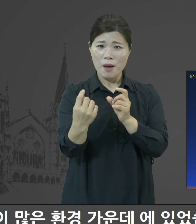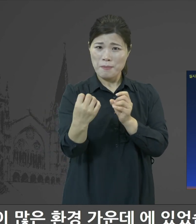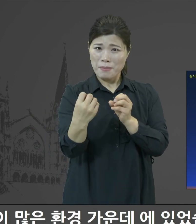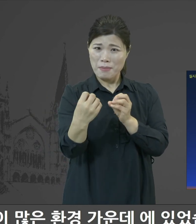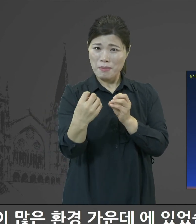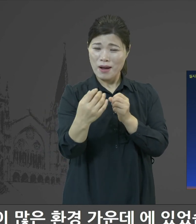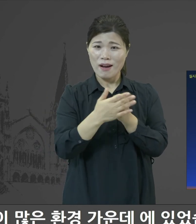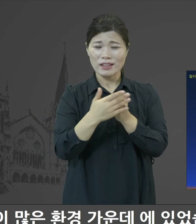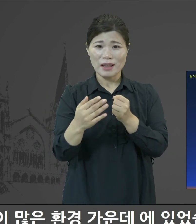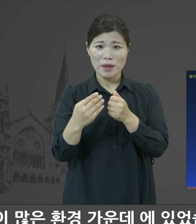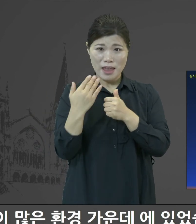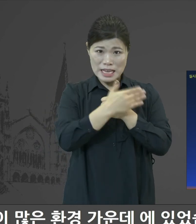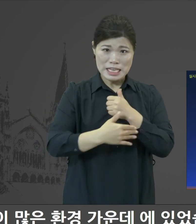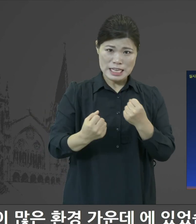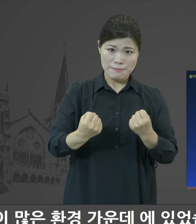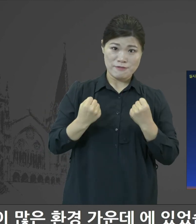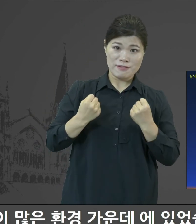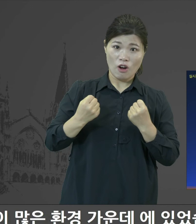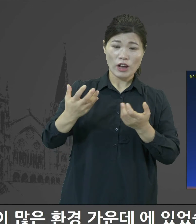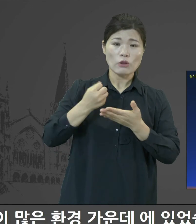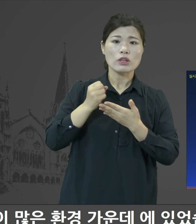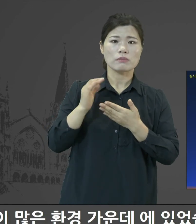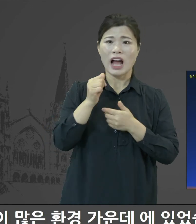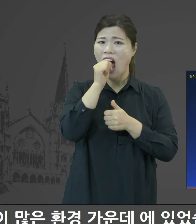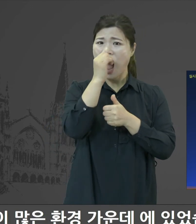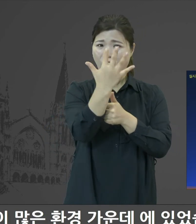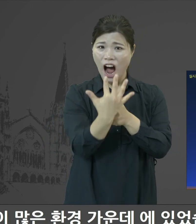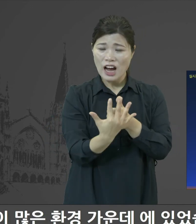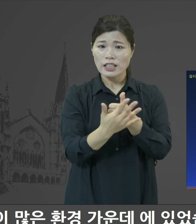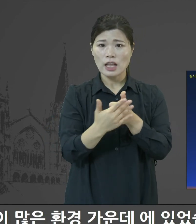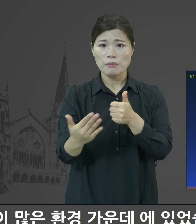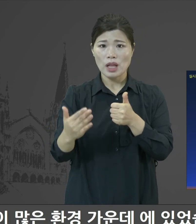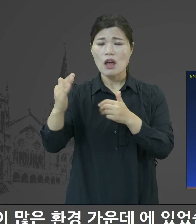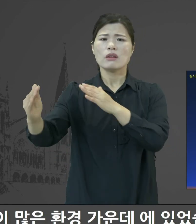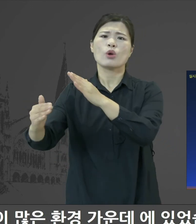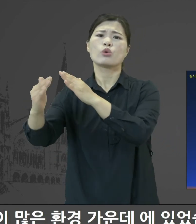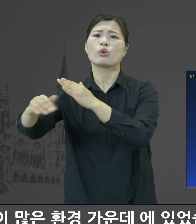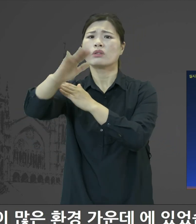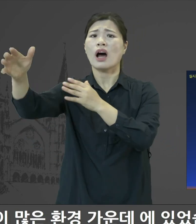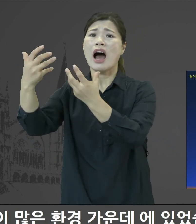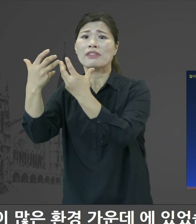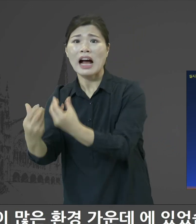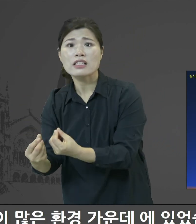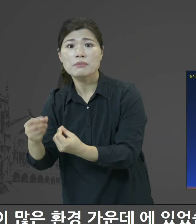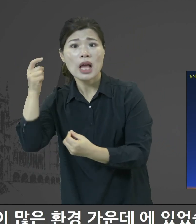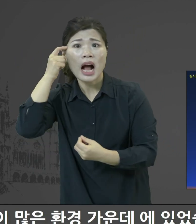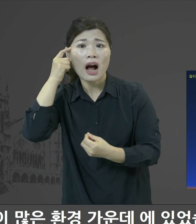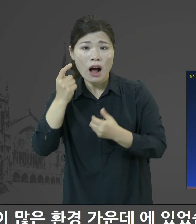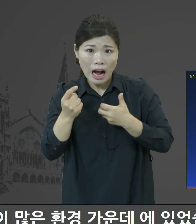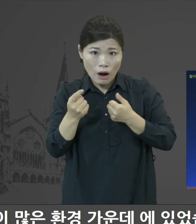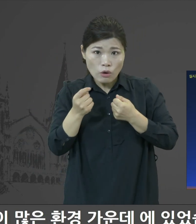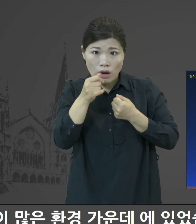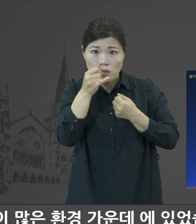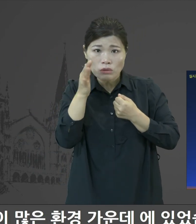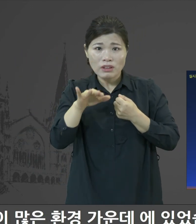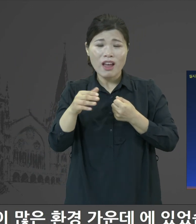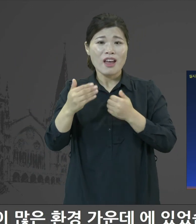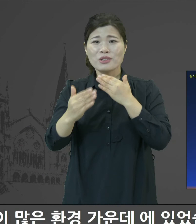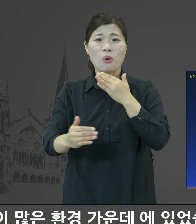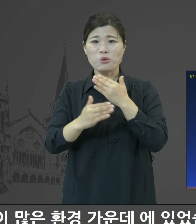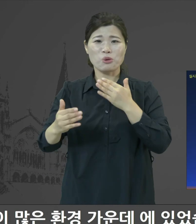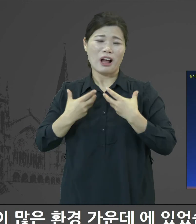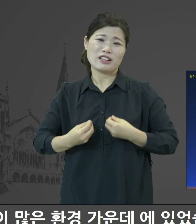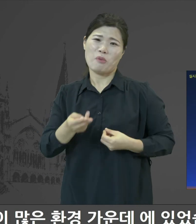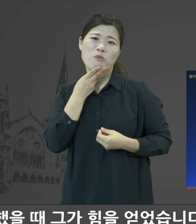들어보니까 자기가 감옥에 갇혀서 죽게 되니까 성도들이 다 낙심했을 줄 알았는데 성도들이 하나도 낙심하지 않았다는 겁니다.